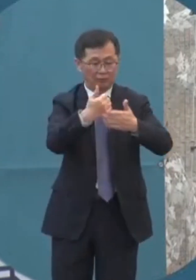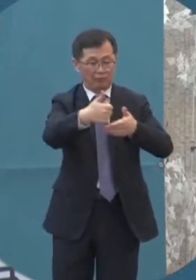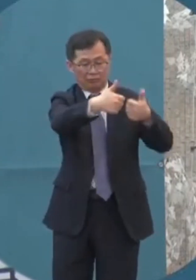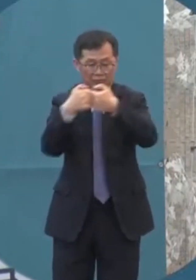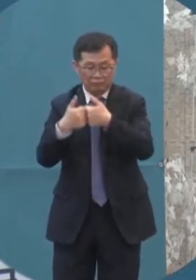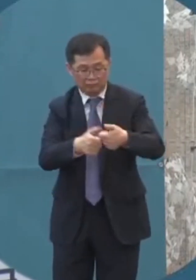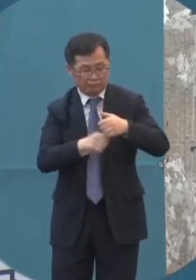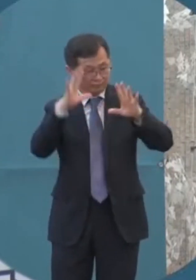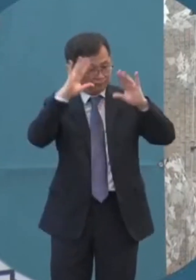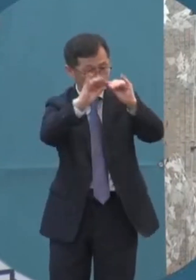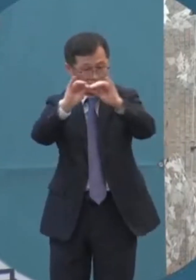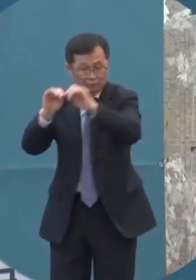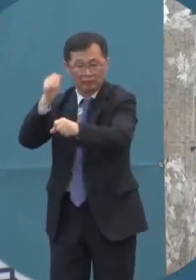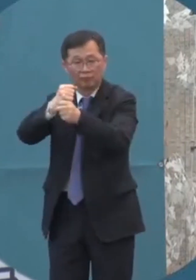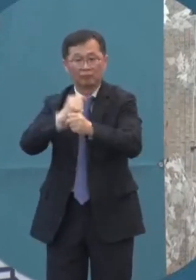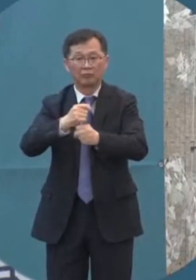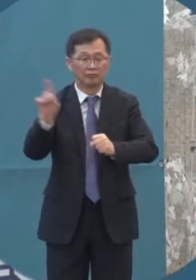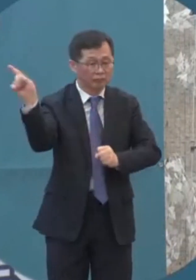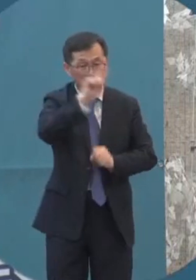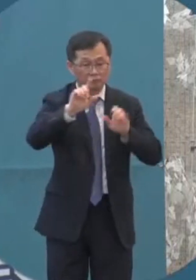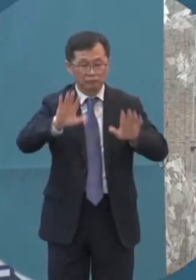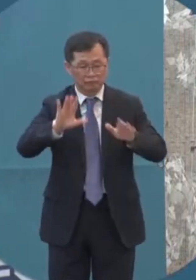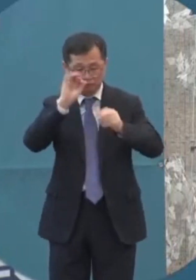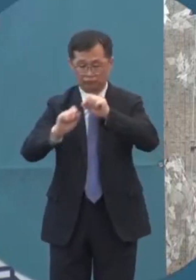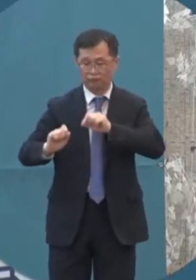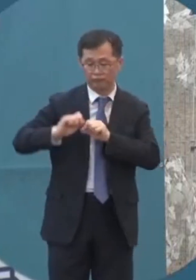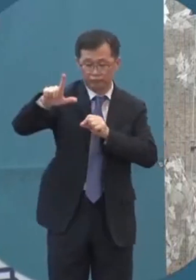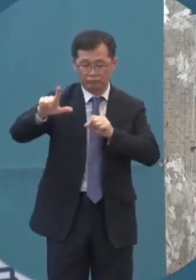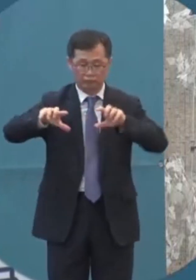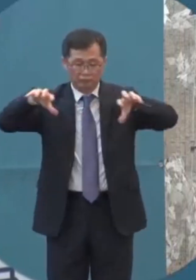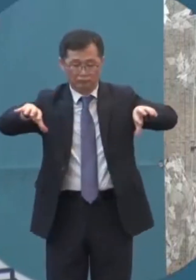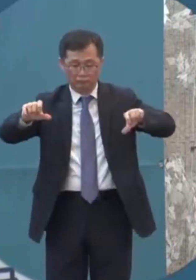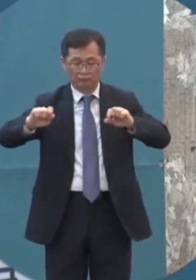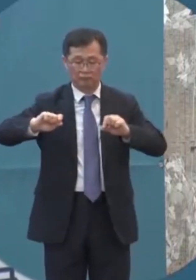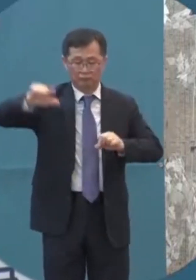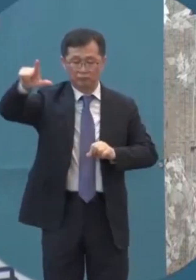거거든요. 그런데 아무거나 지금 통과시키다 보니까